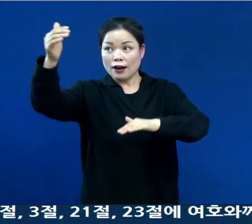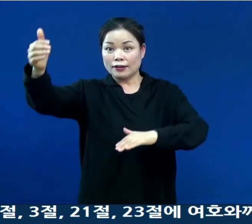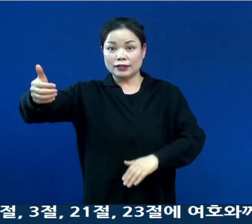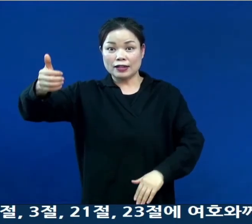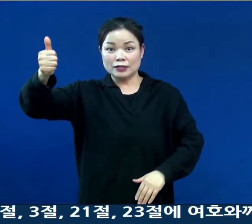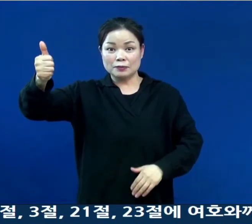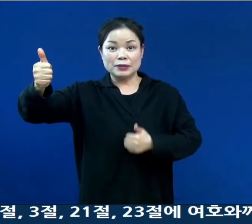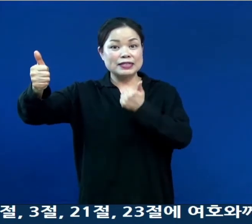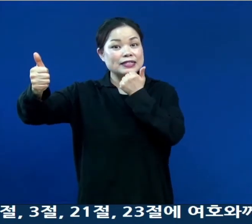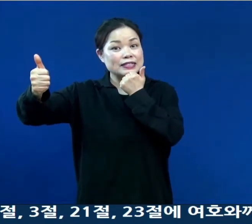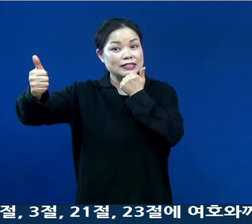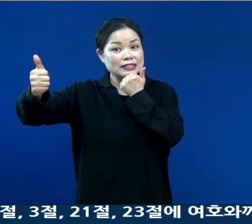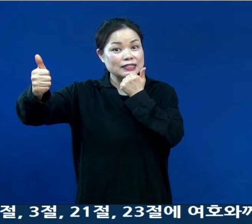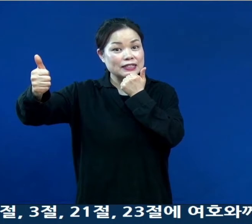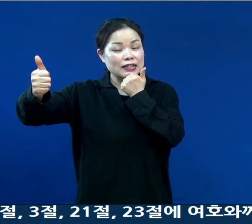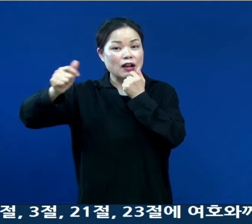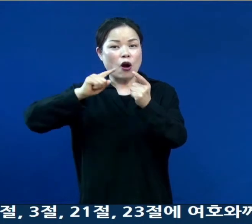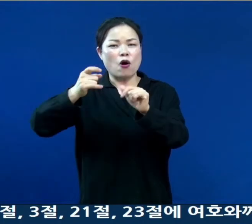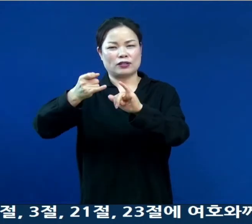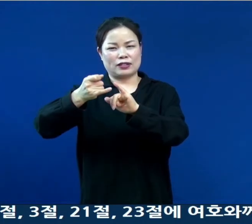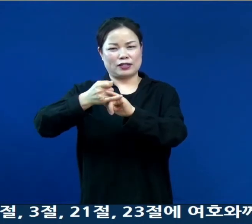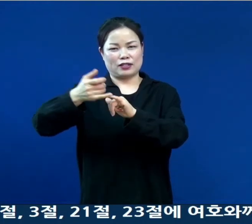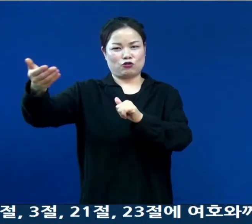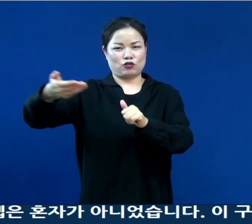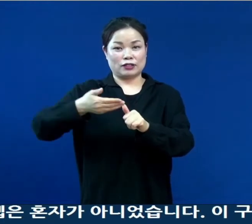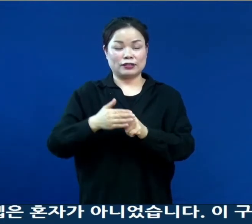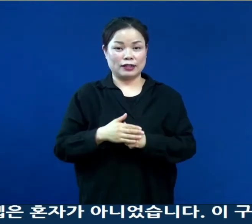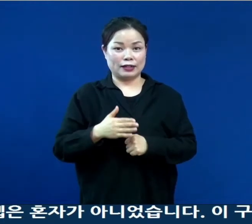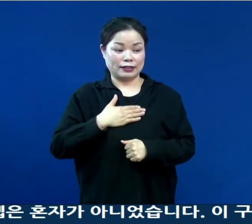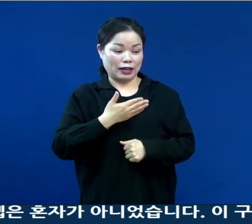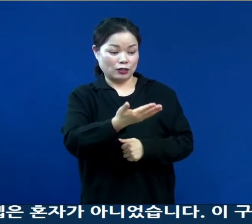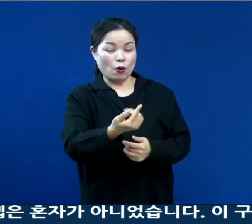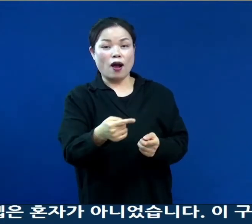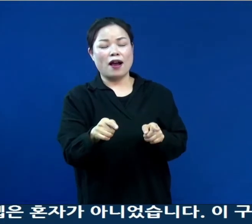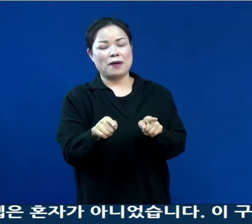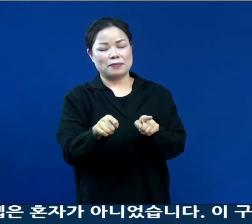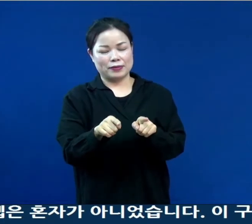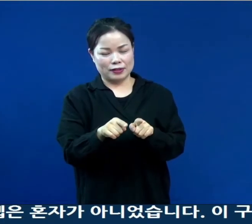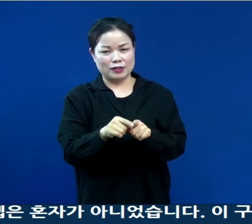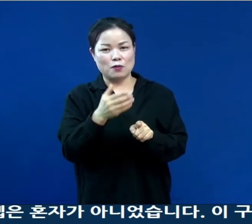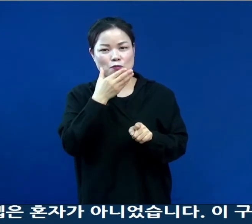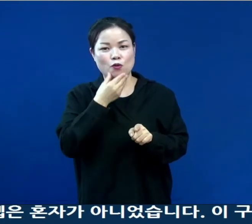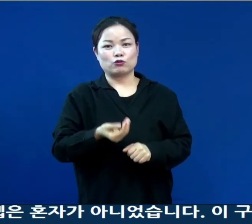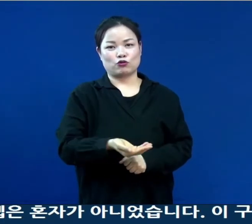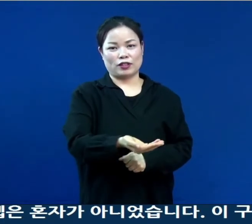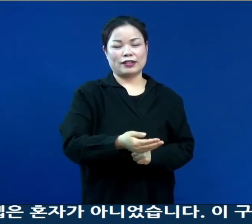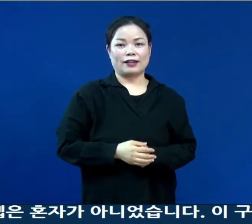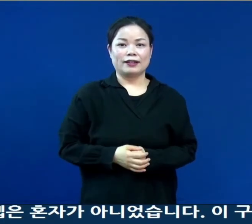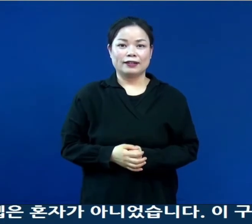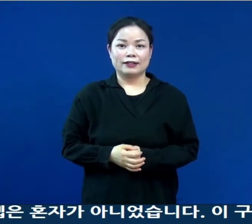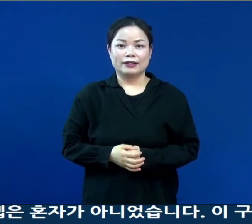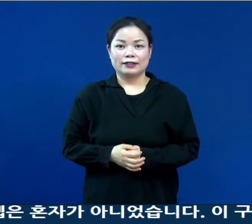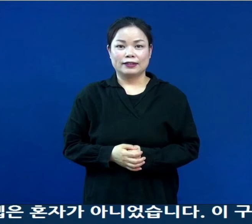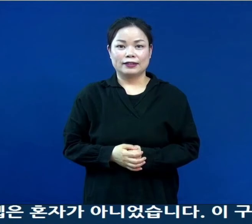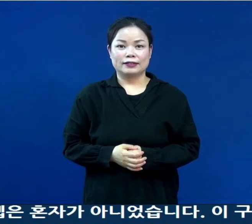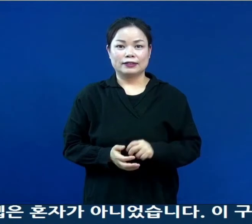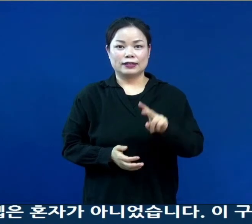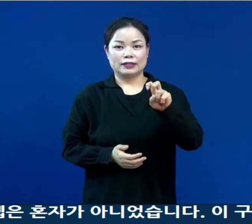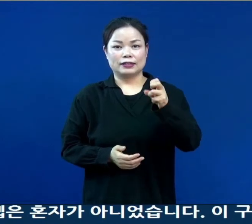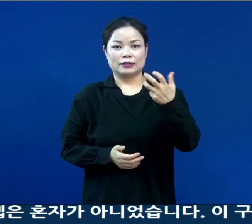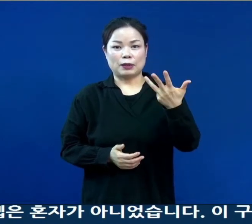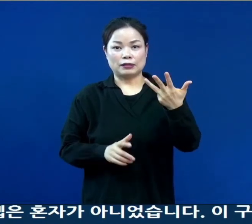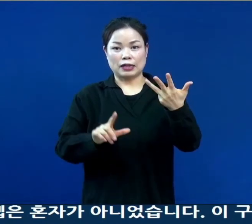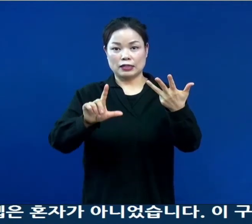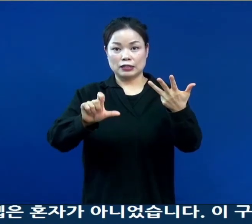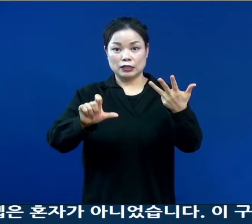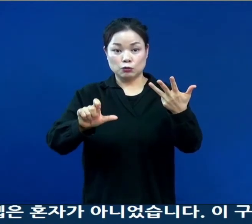하나님이 이삭에게 언약하셨습니다. 내가 너와 함께 있어 복을 주겠다. 28장